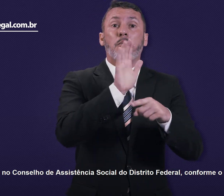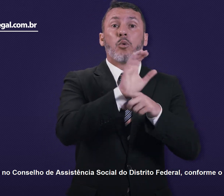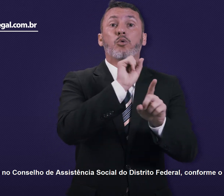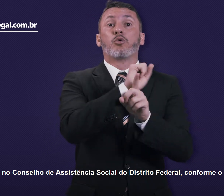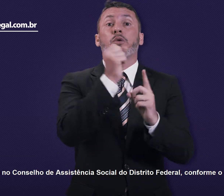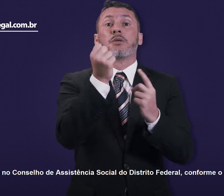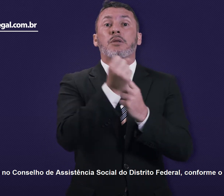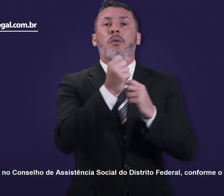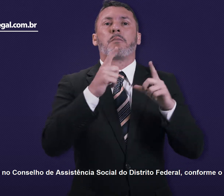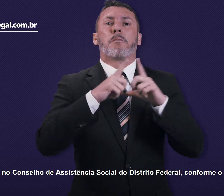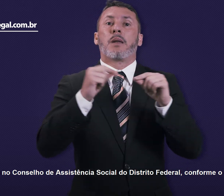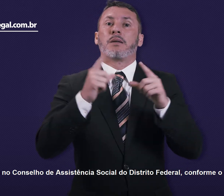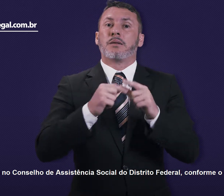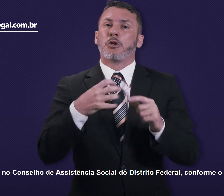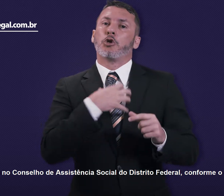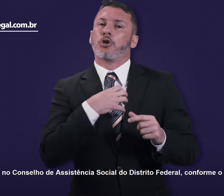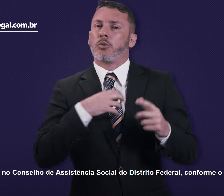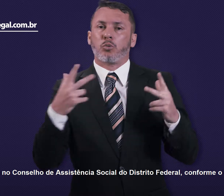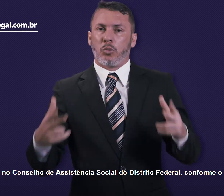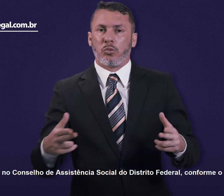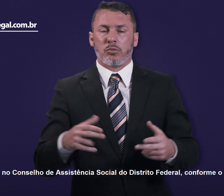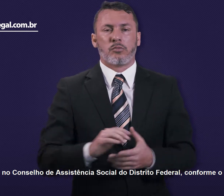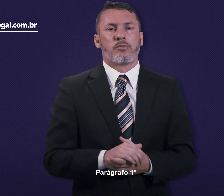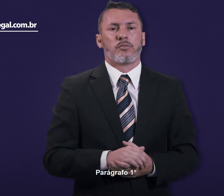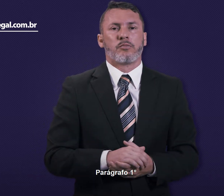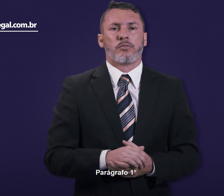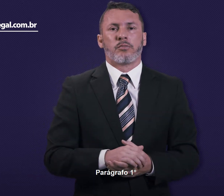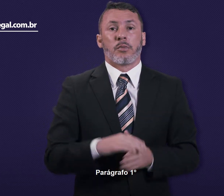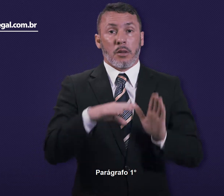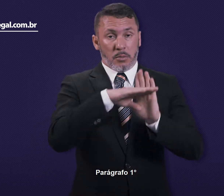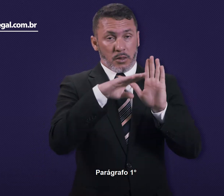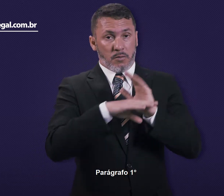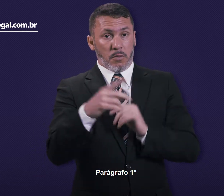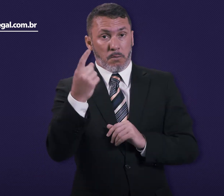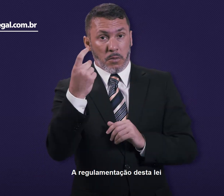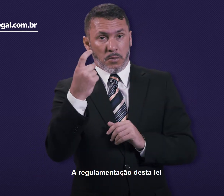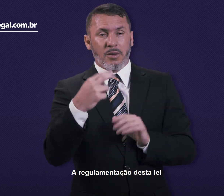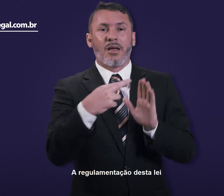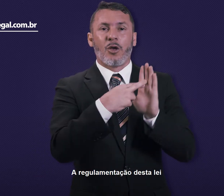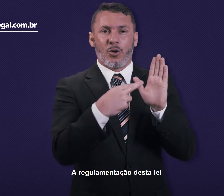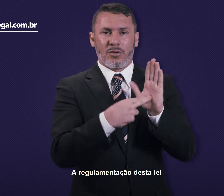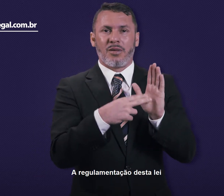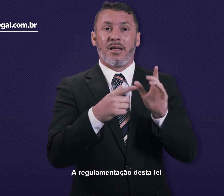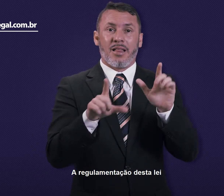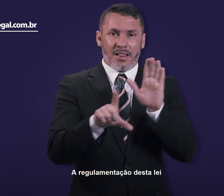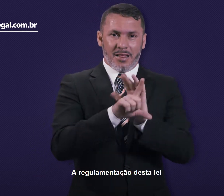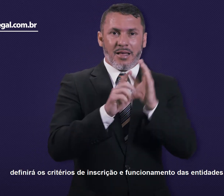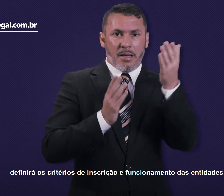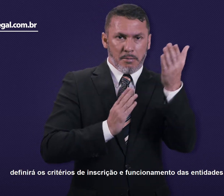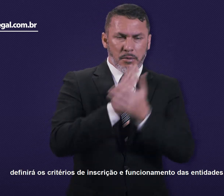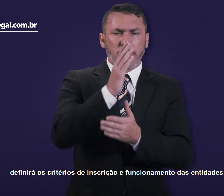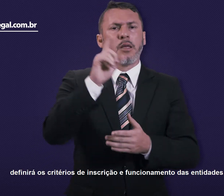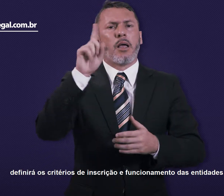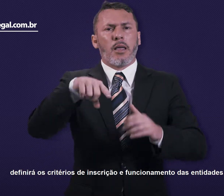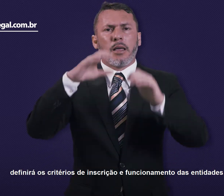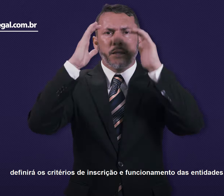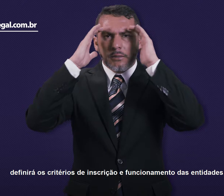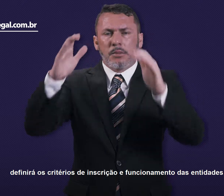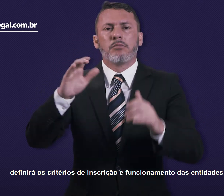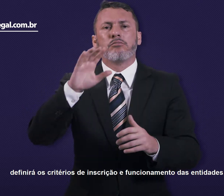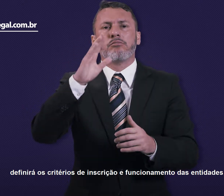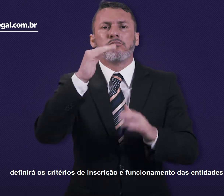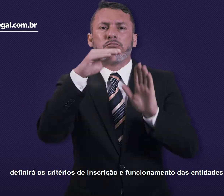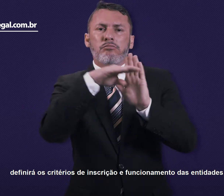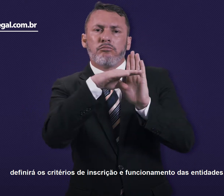de Assistência Social do Distrito Federal, conforme o caso. Parágrafo 1º. A regulamentação desta lei definirá os critérios